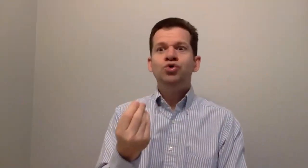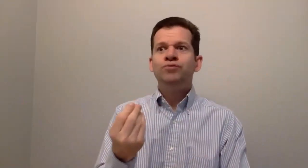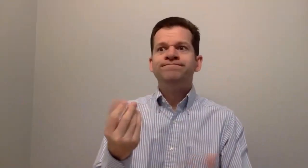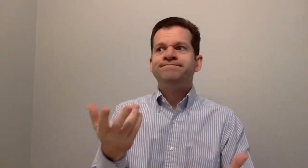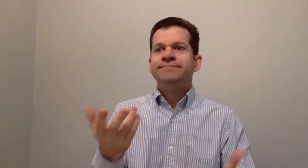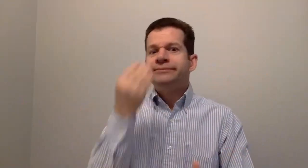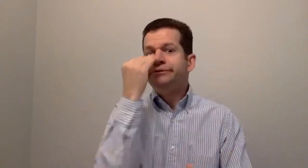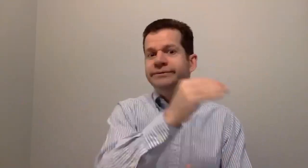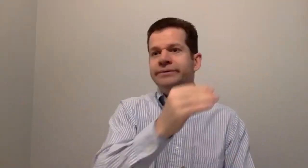muito...